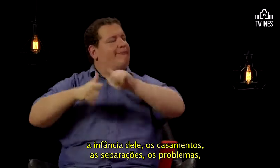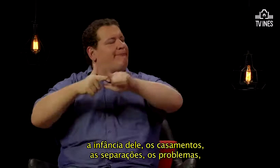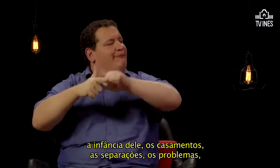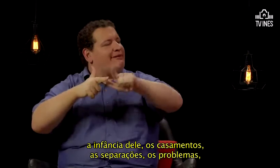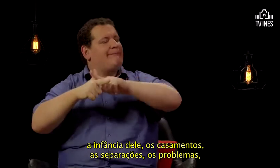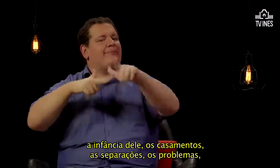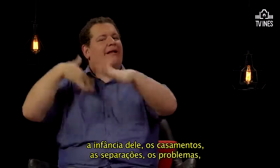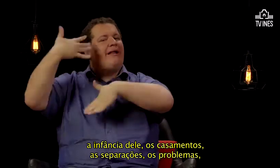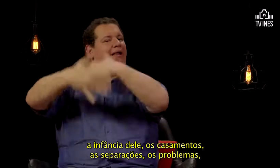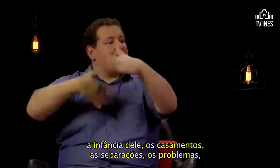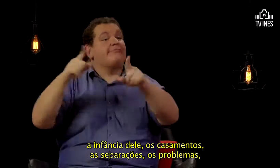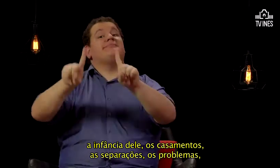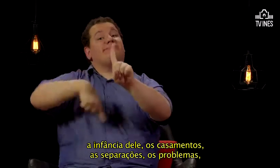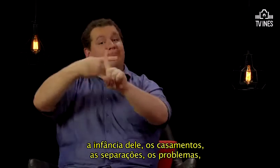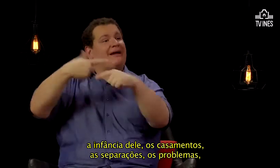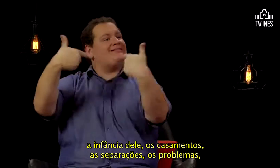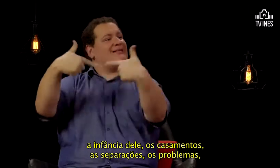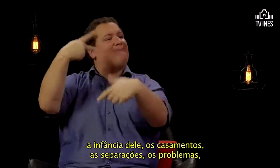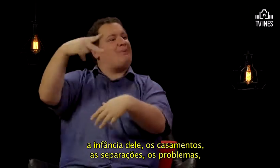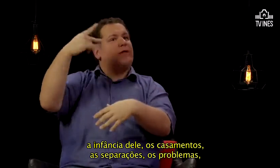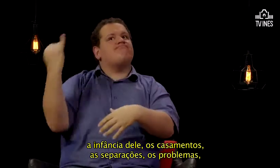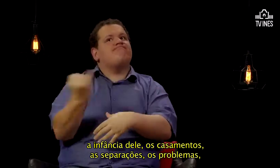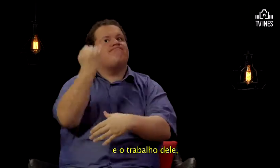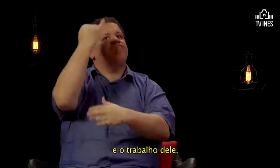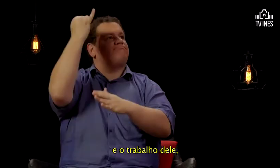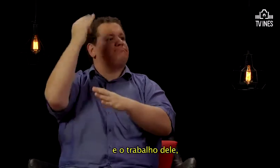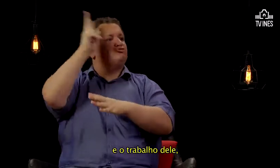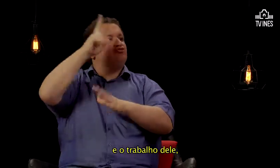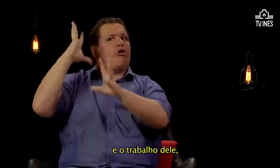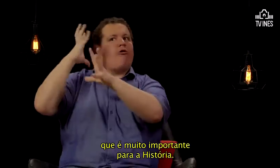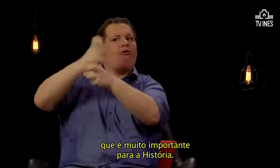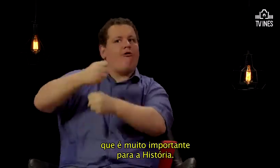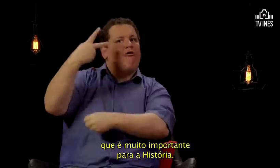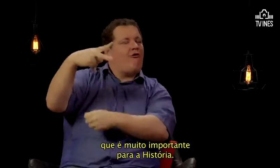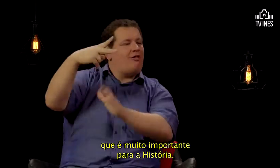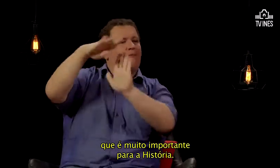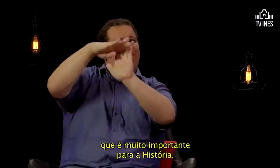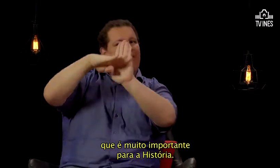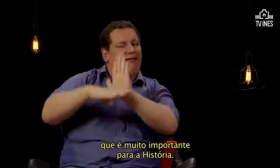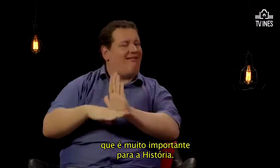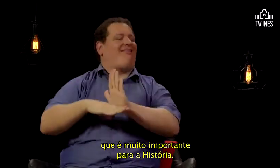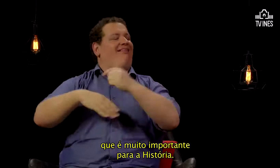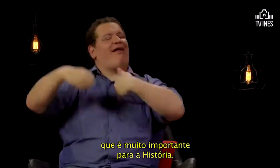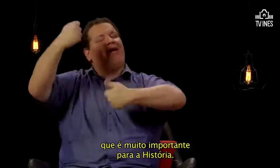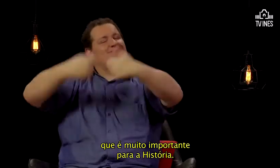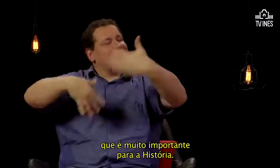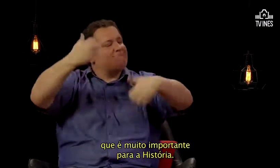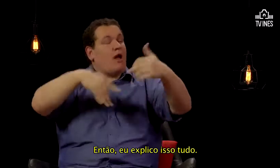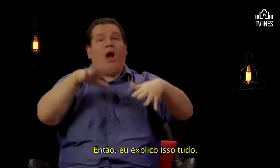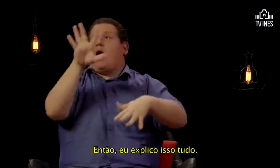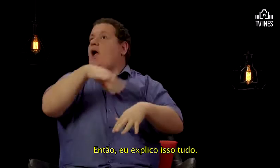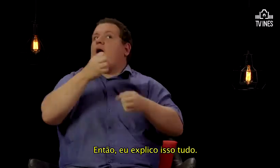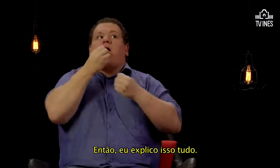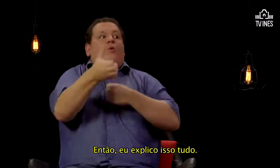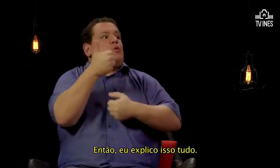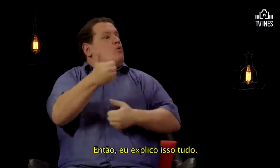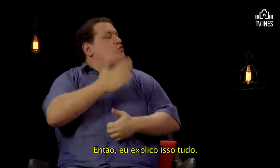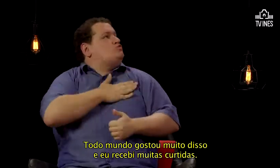as separações, os problemas. E o trabalho dele, que é muito importante para a história. Então, explico isso tudo. E todo